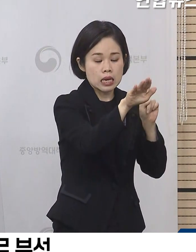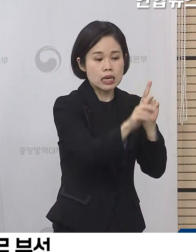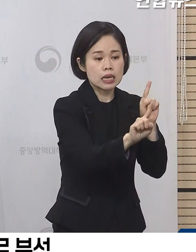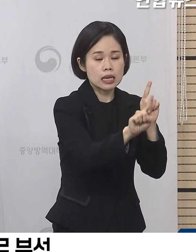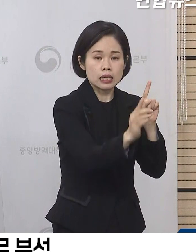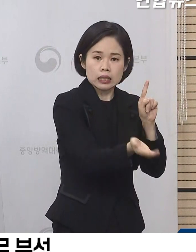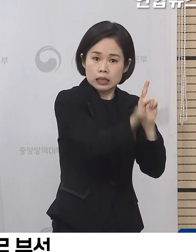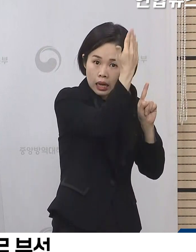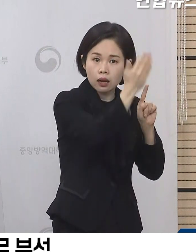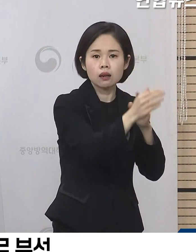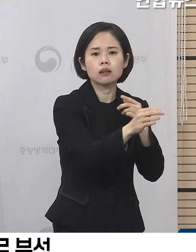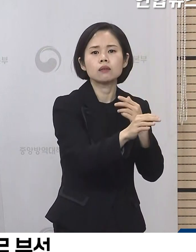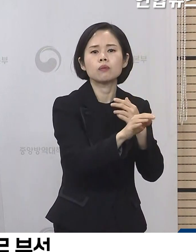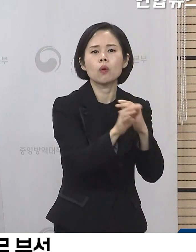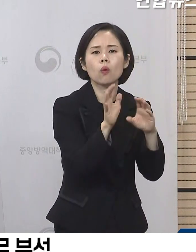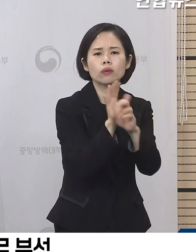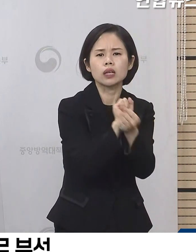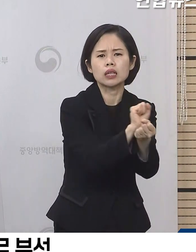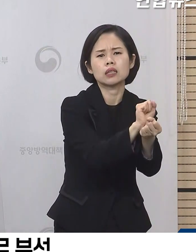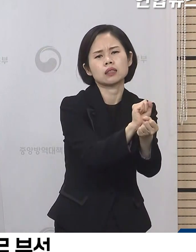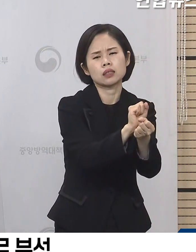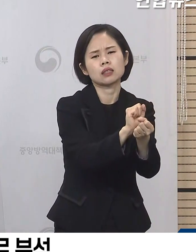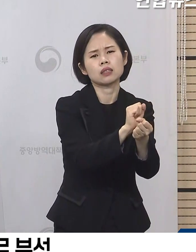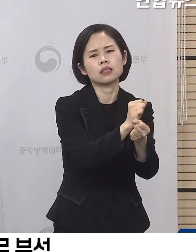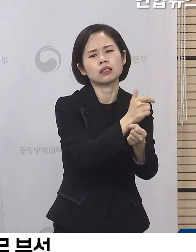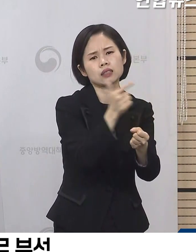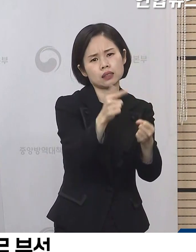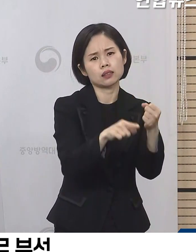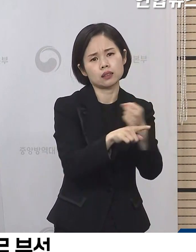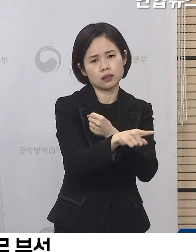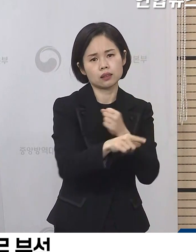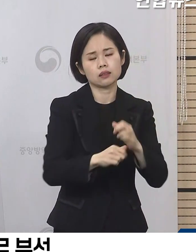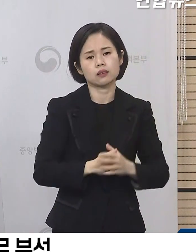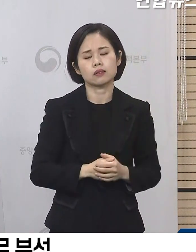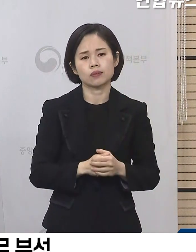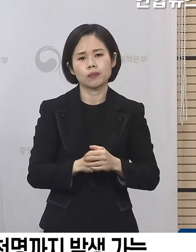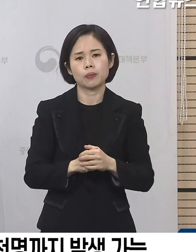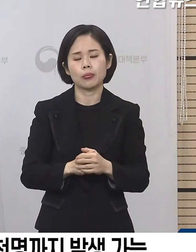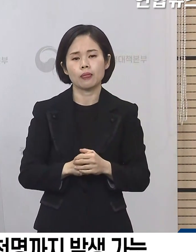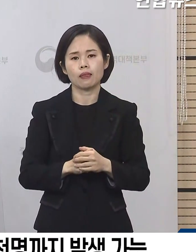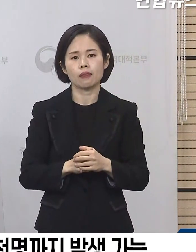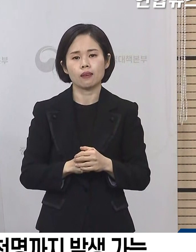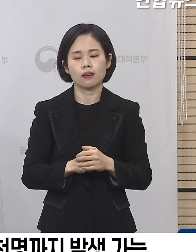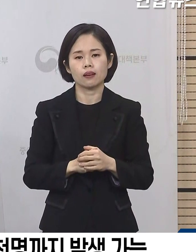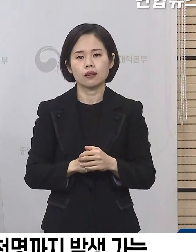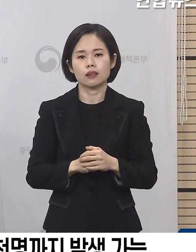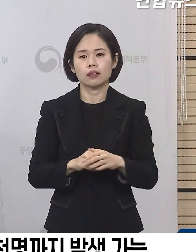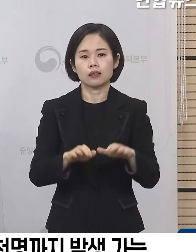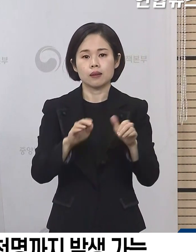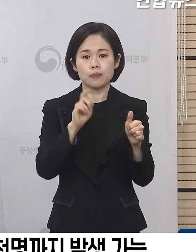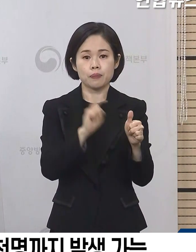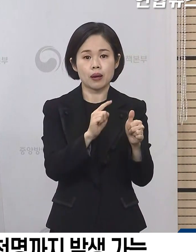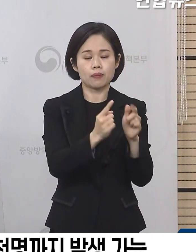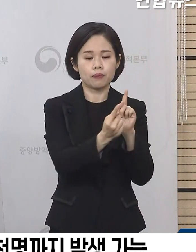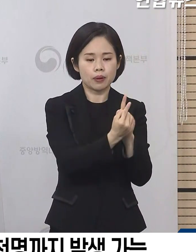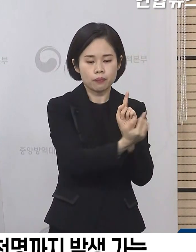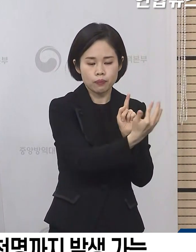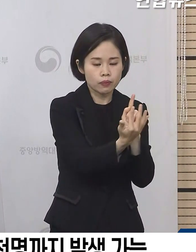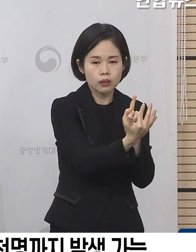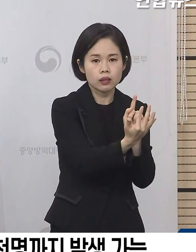계속 커진다 라는 의미로 받아 들이시면 될 것 같습니다 현재 저희가 그 가면 개 생산지 수가